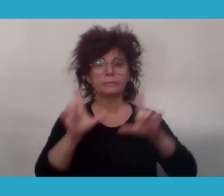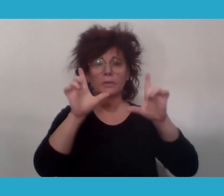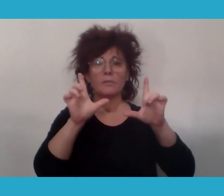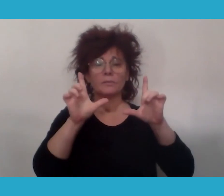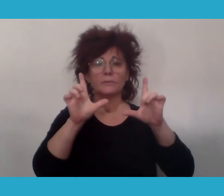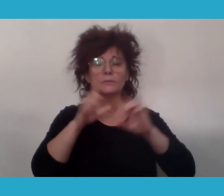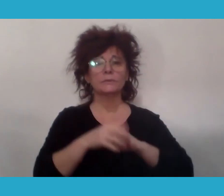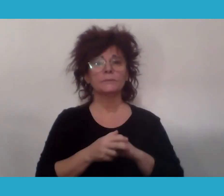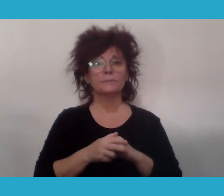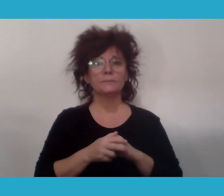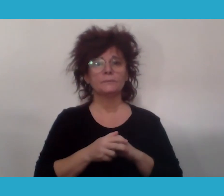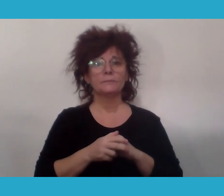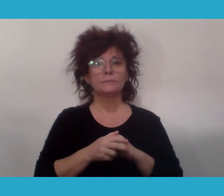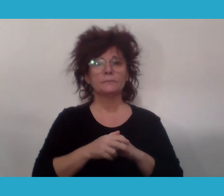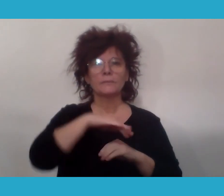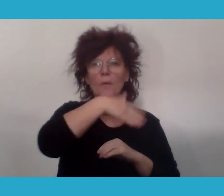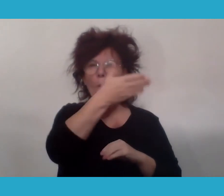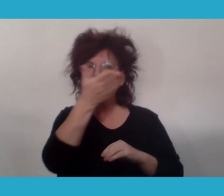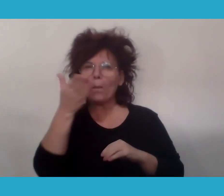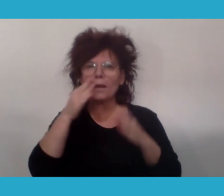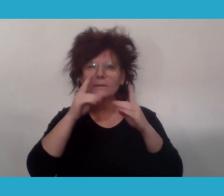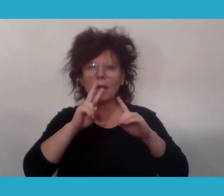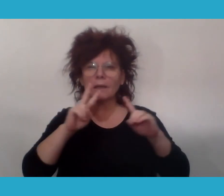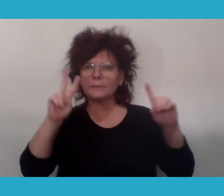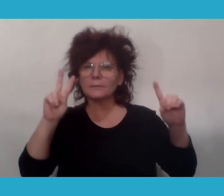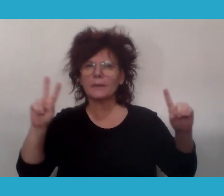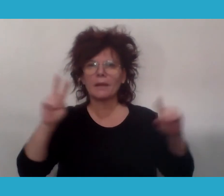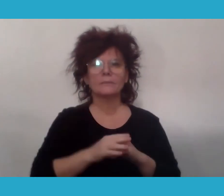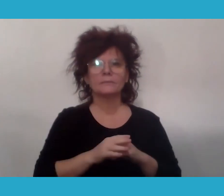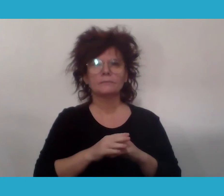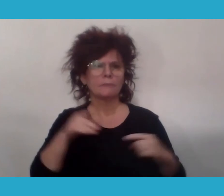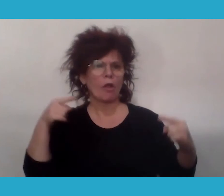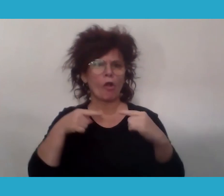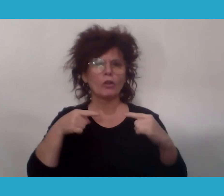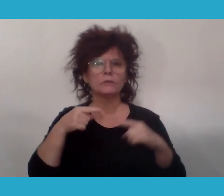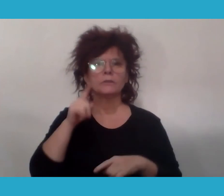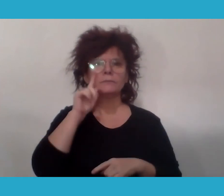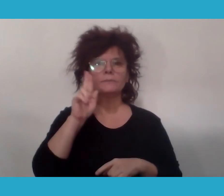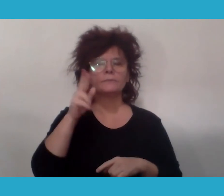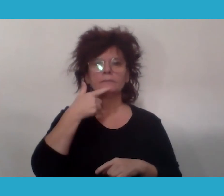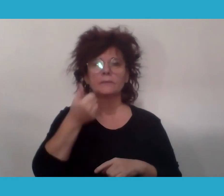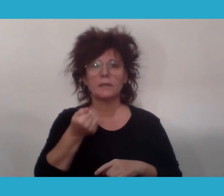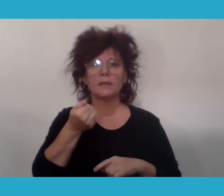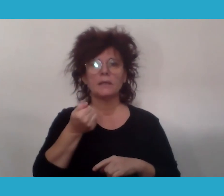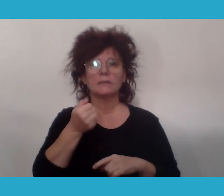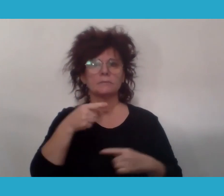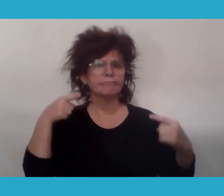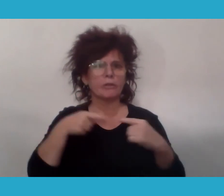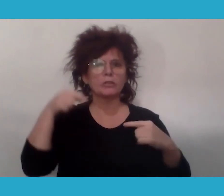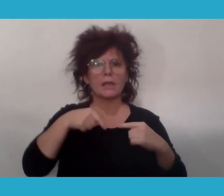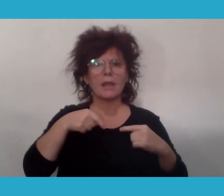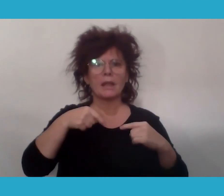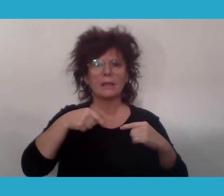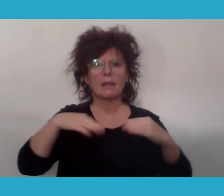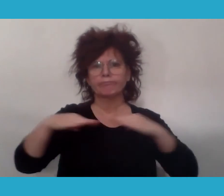que muestra un paisaje. Se anuncia en contra del IRSA en contra de esta autovía y del